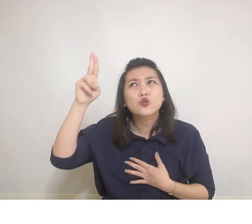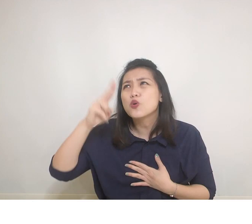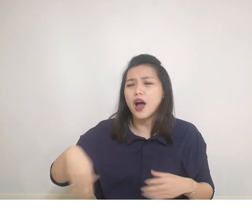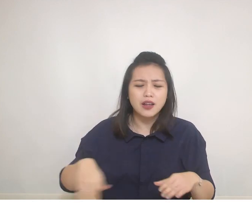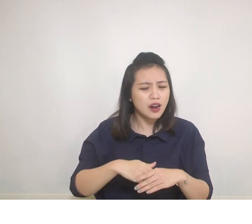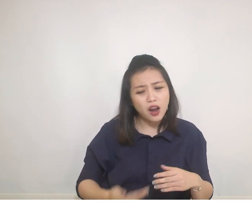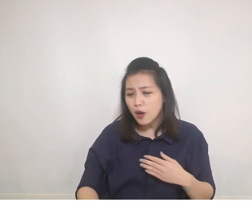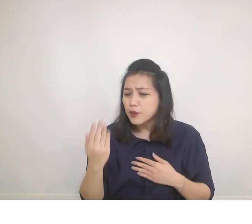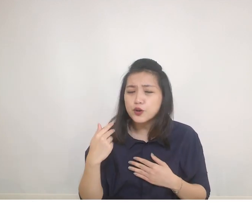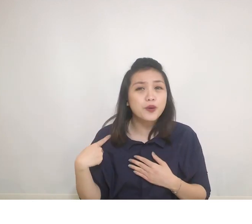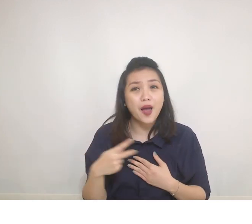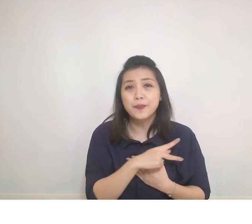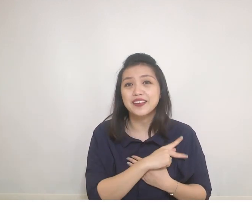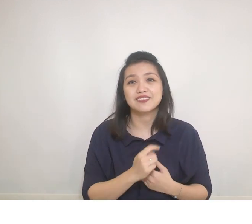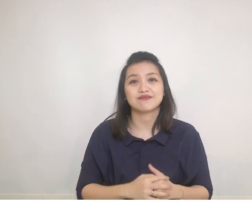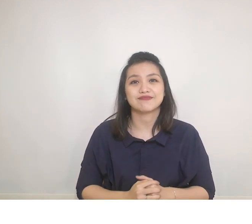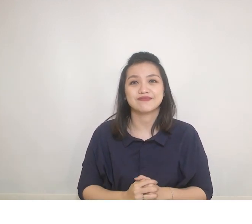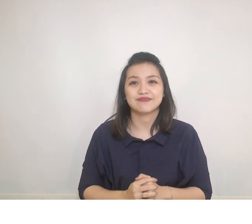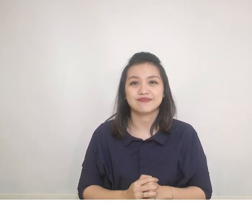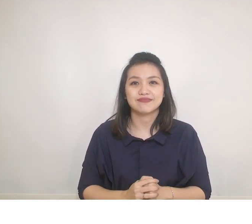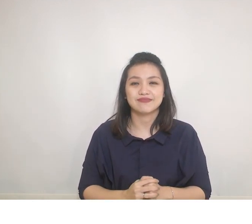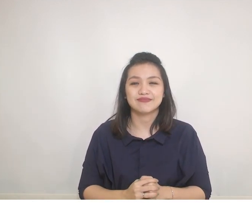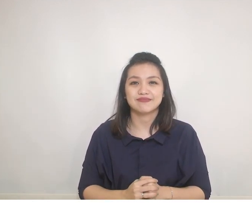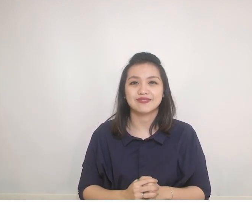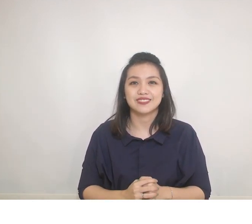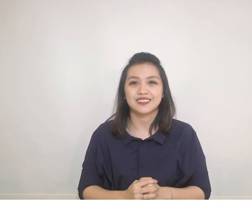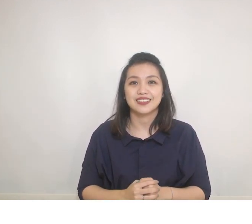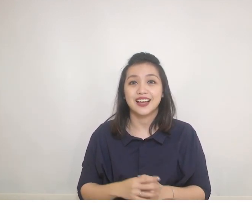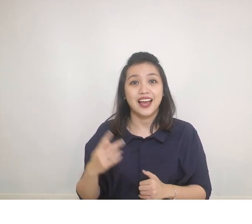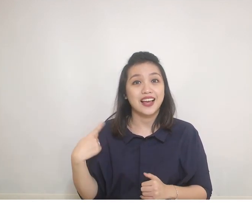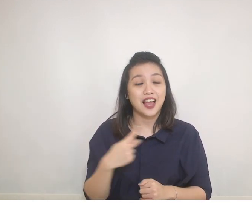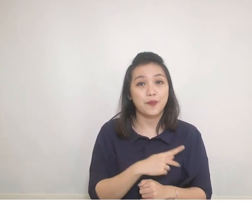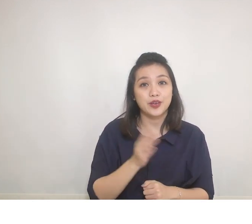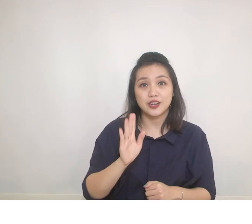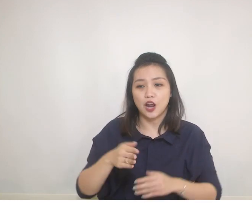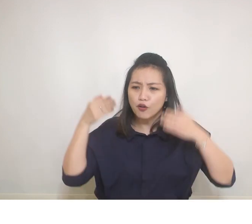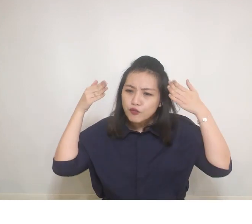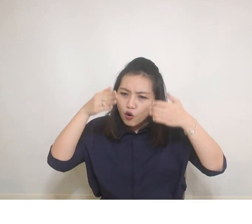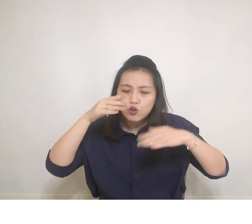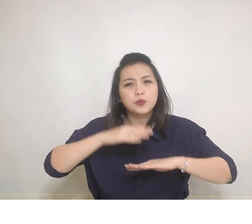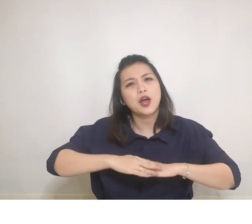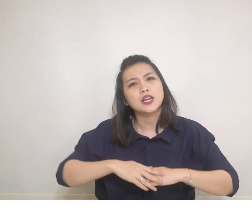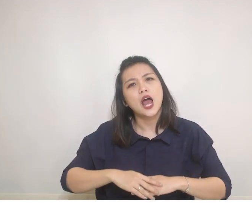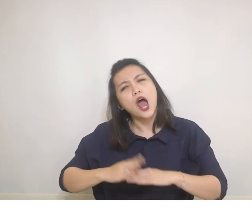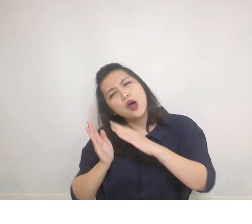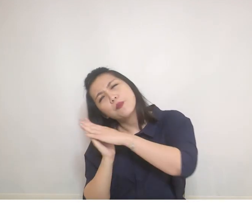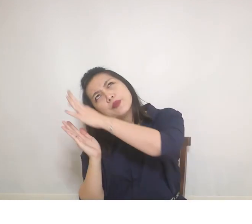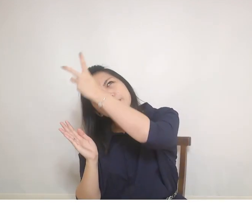gitu, pekerjaan itu seperti itu. Jadi ya, seperti itu sih. Maksudnya gimana?